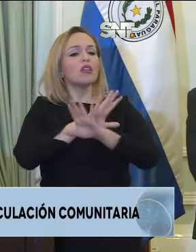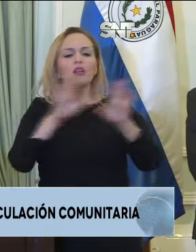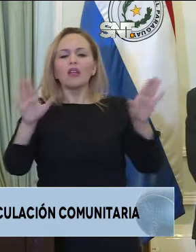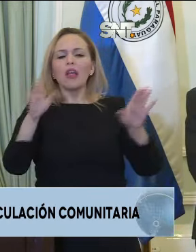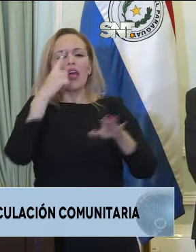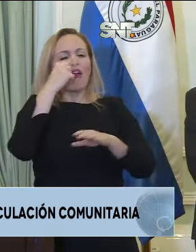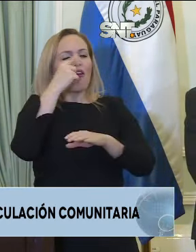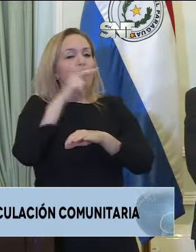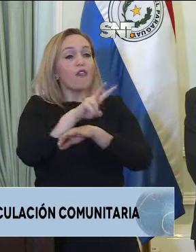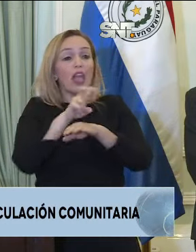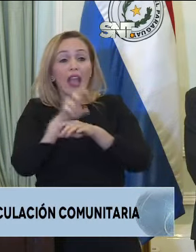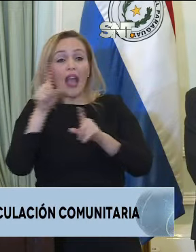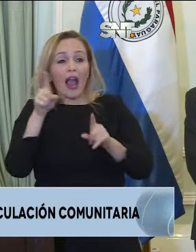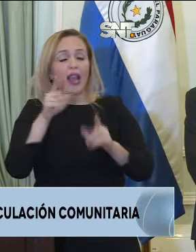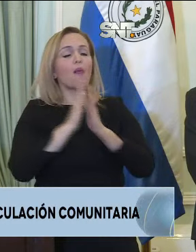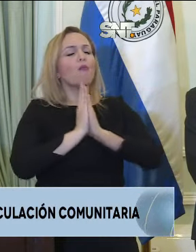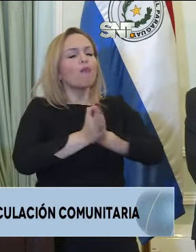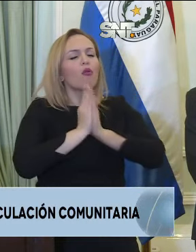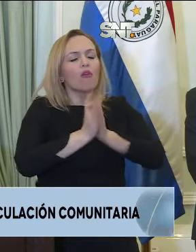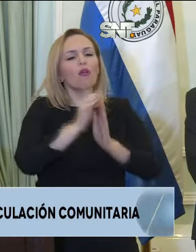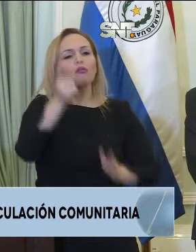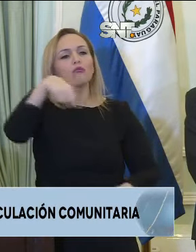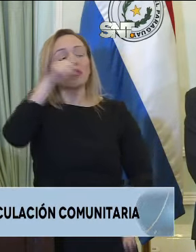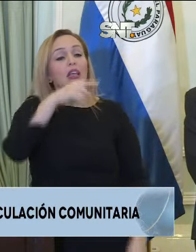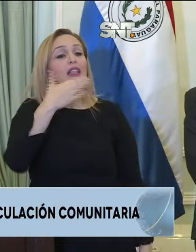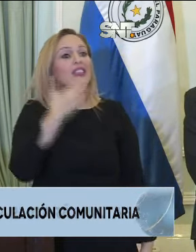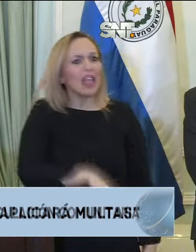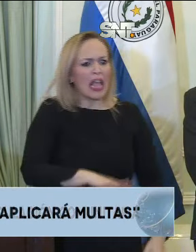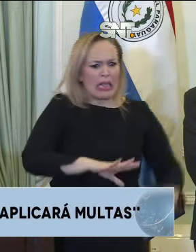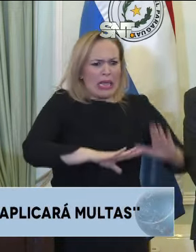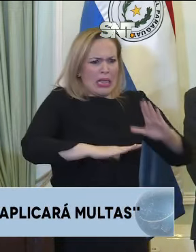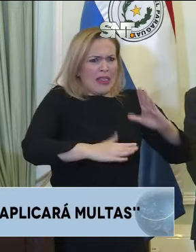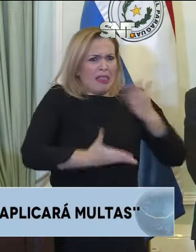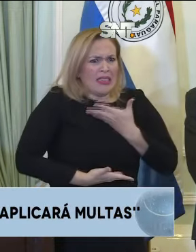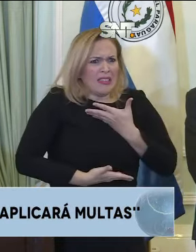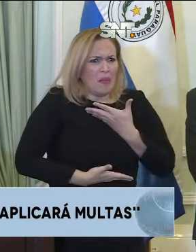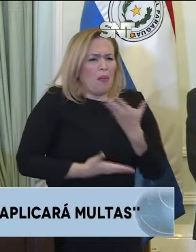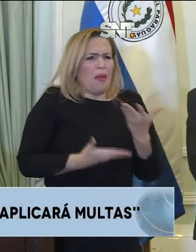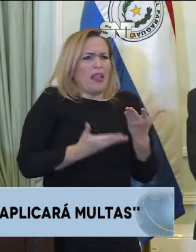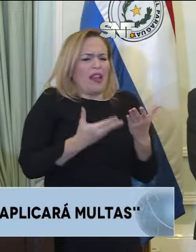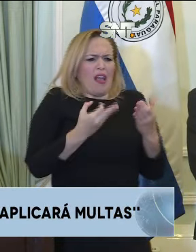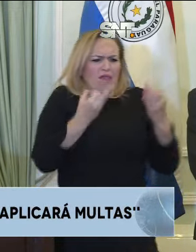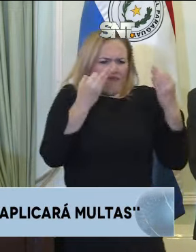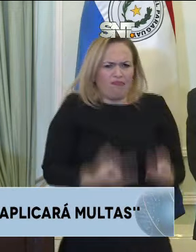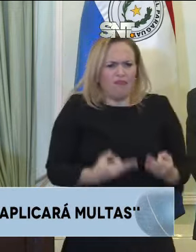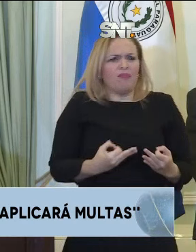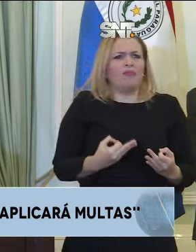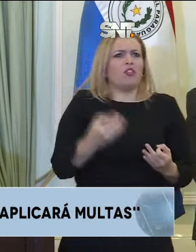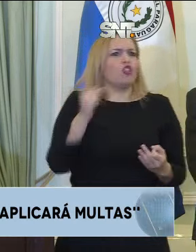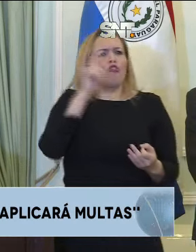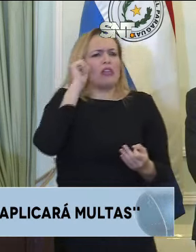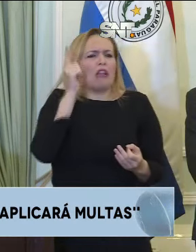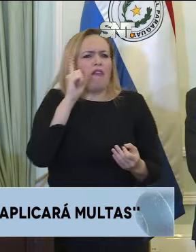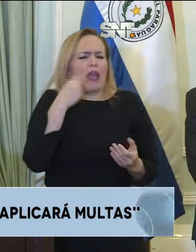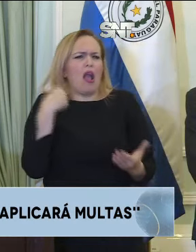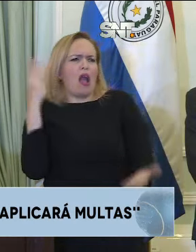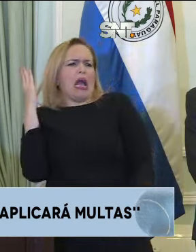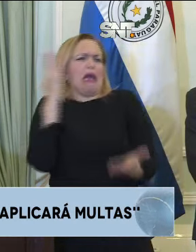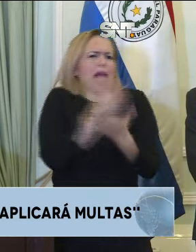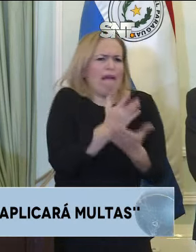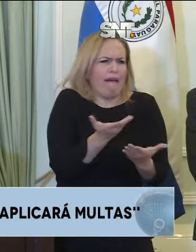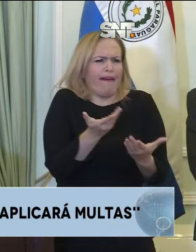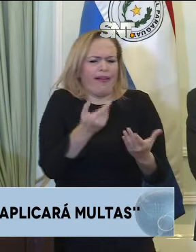cargo de la fiscalía. Hay que entender, el hecho que seamos firmes no quiere decir que seamos injustos. Un atolondrado que de repente arma